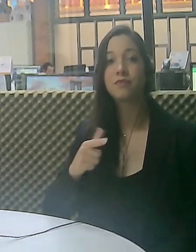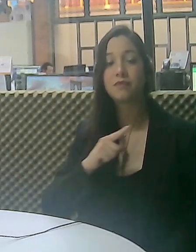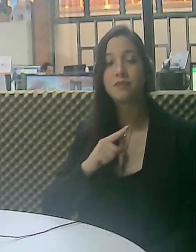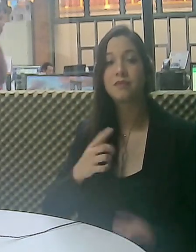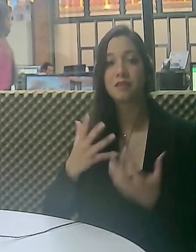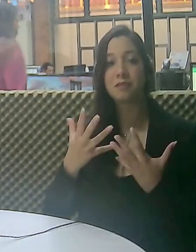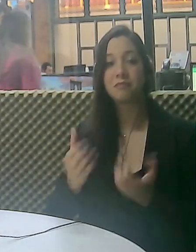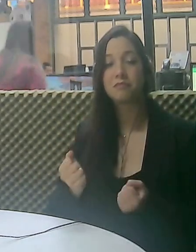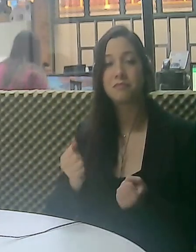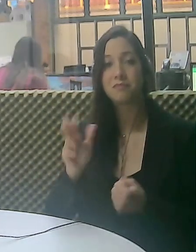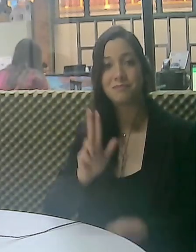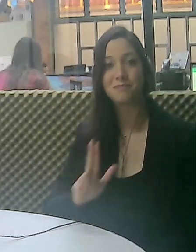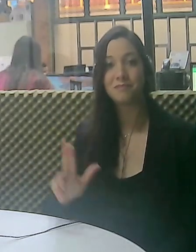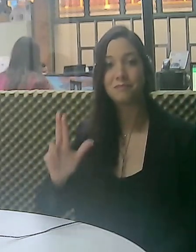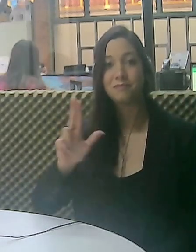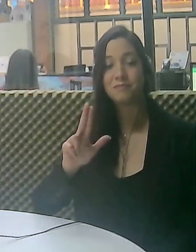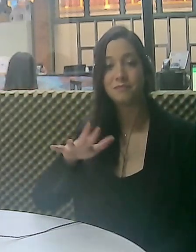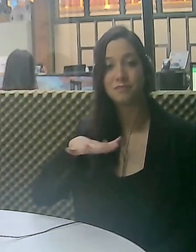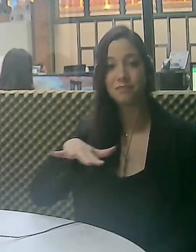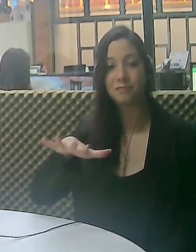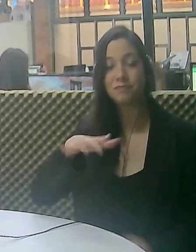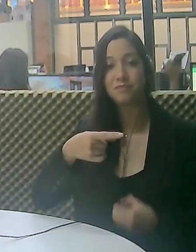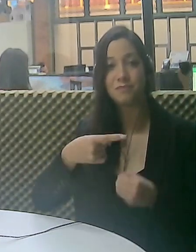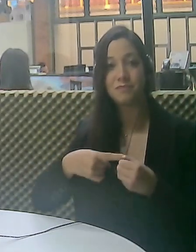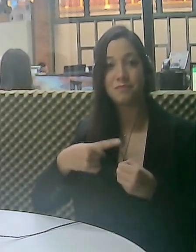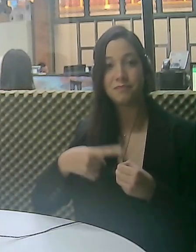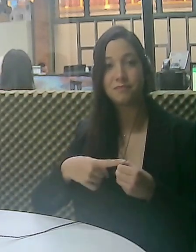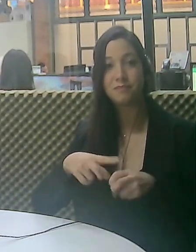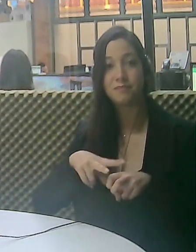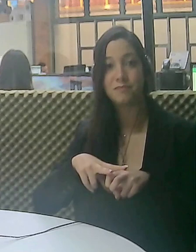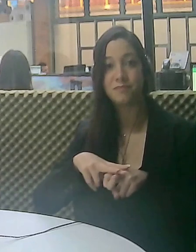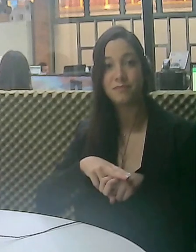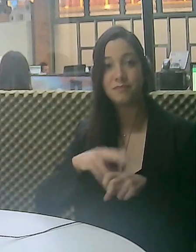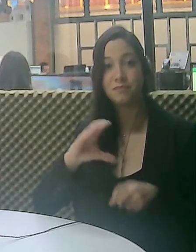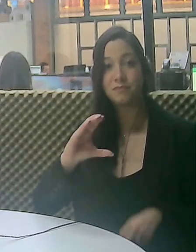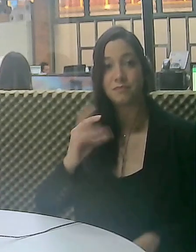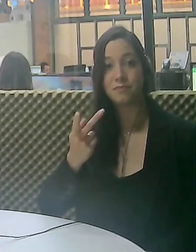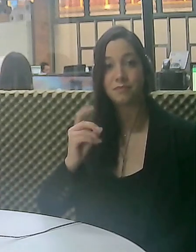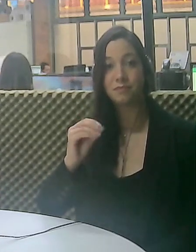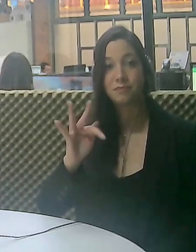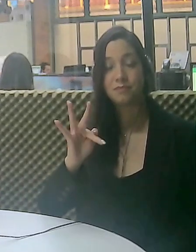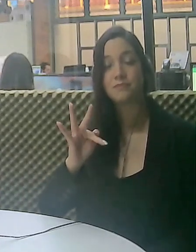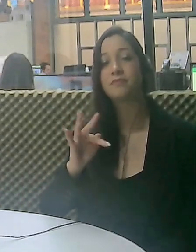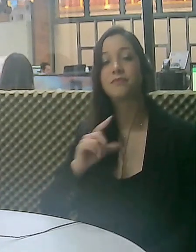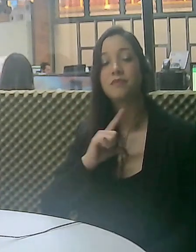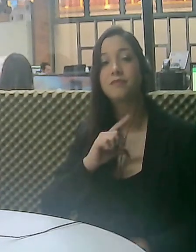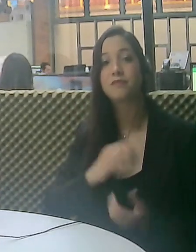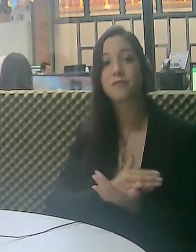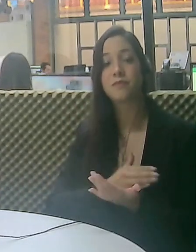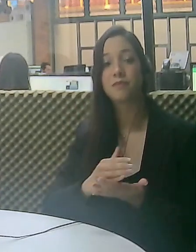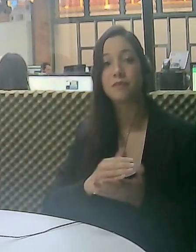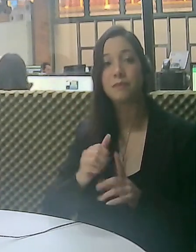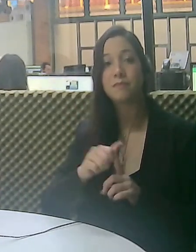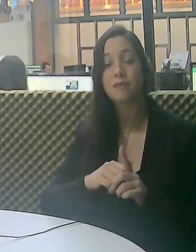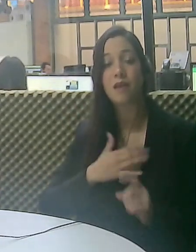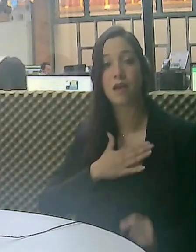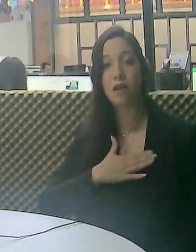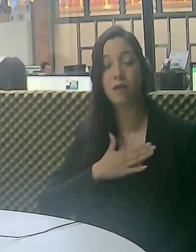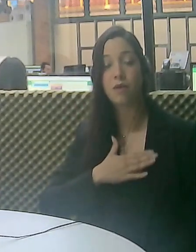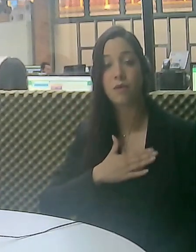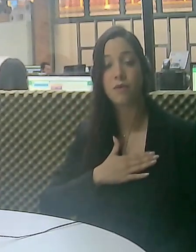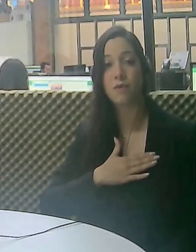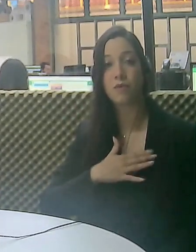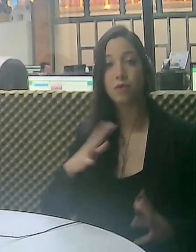em Uberlândia. Na área urbana, por exemplo, as castrações e microchipagens foram iniciadas no último mês de agosto